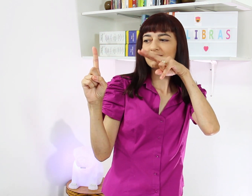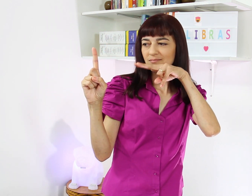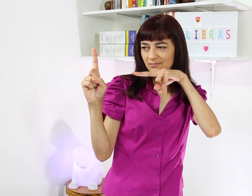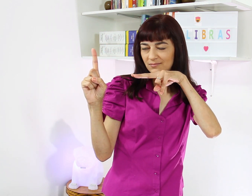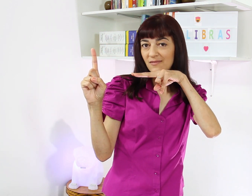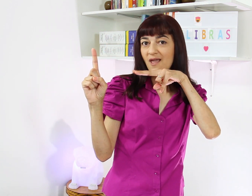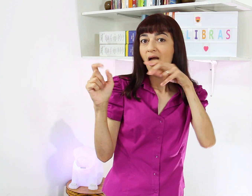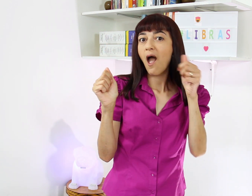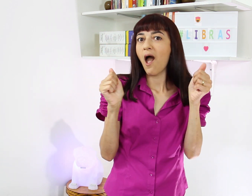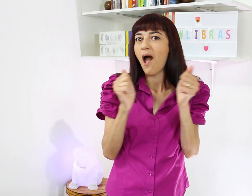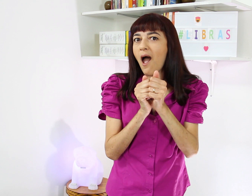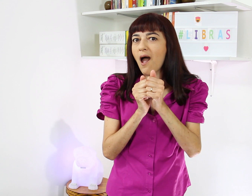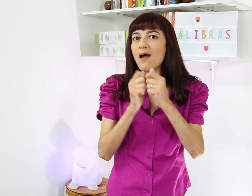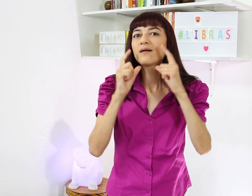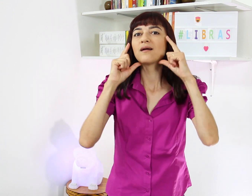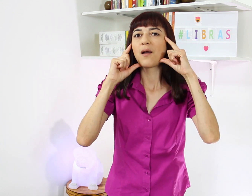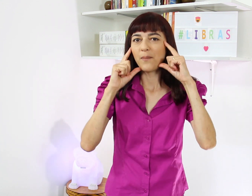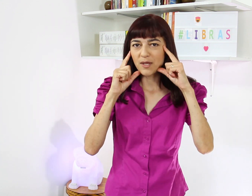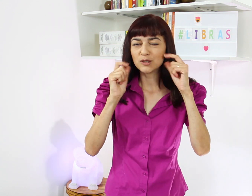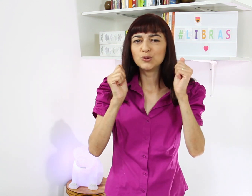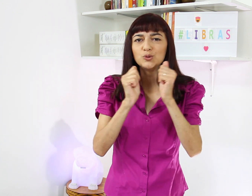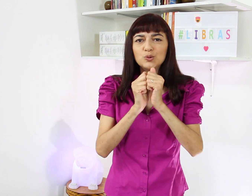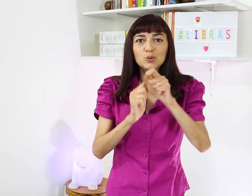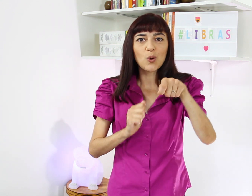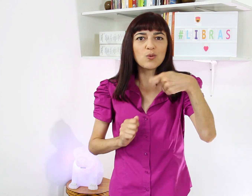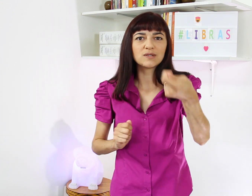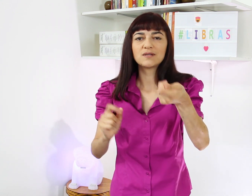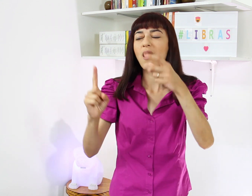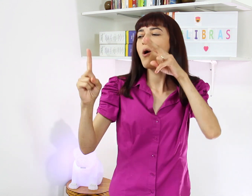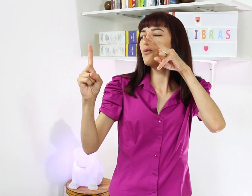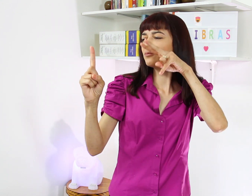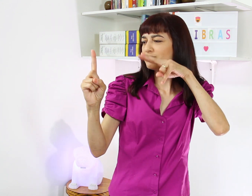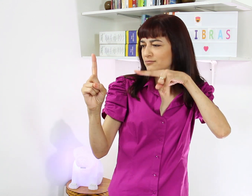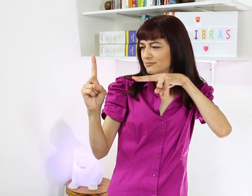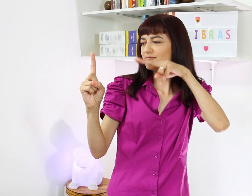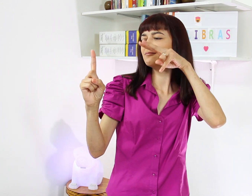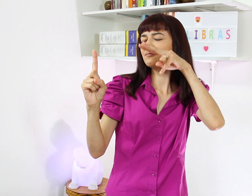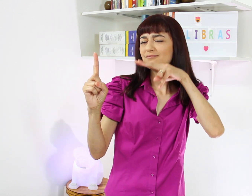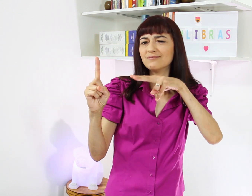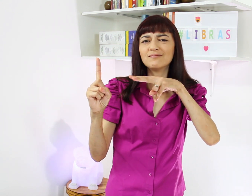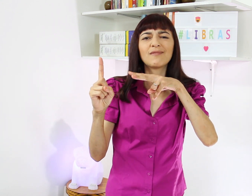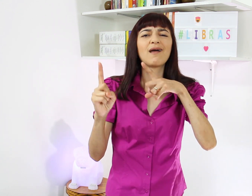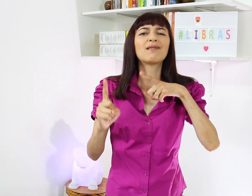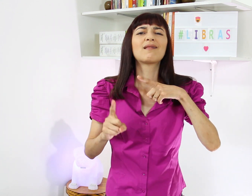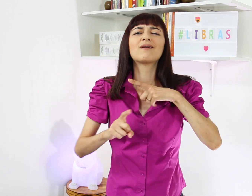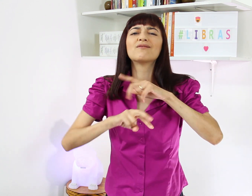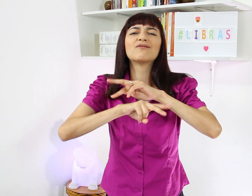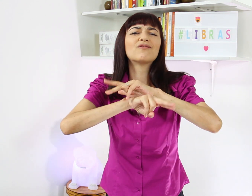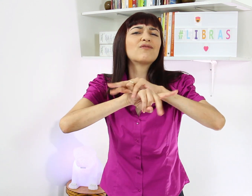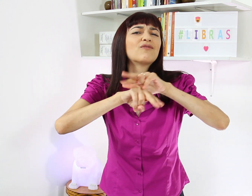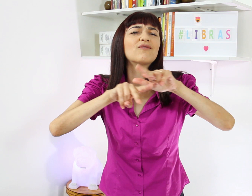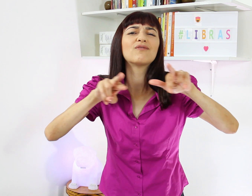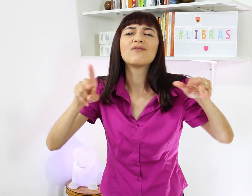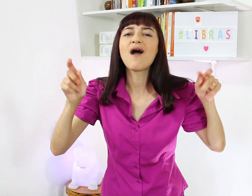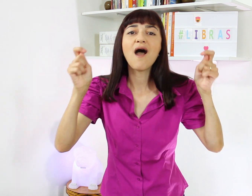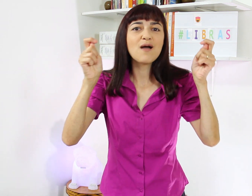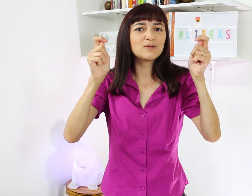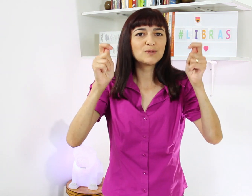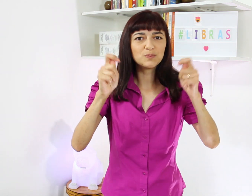da cabeça, né? Estou aqui movimentando tanto minha mão na execução do sinal, quanto a minha cabeça, né? A minha expressão